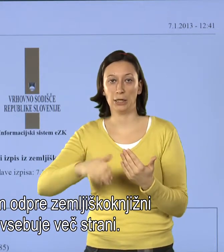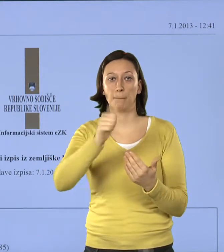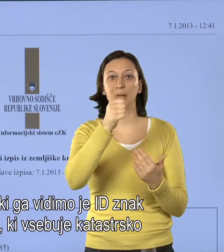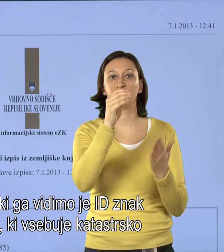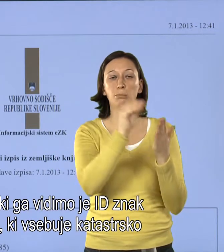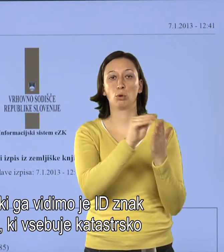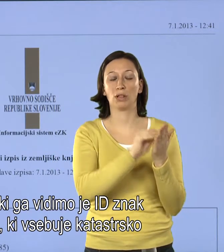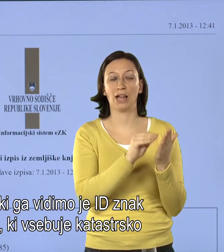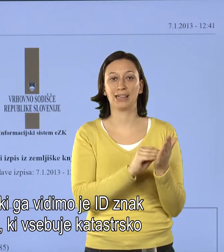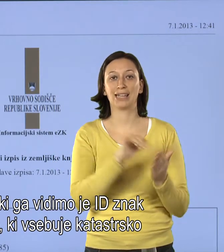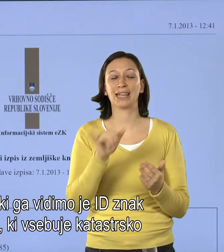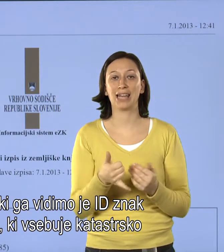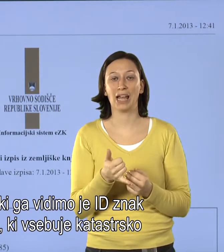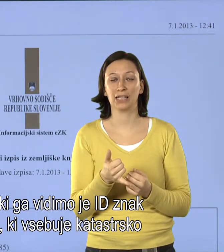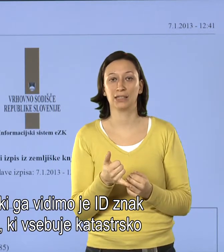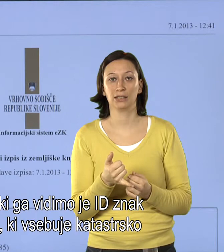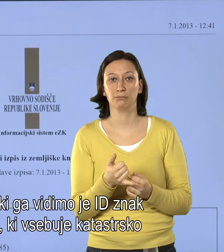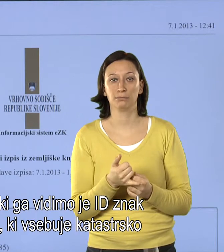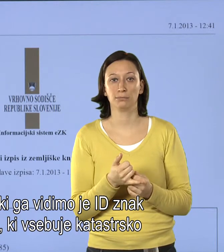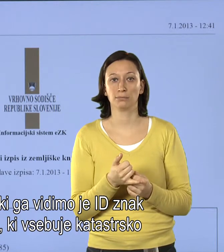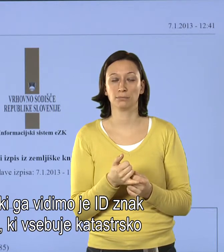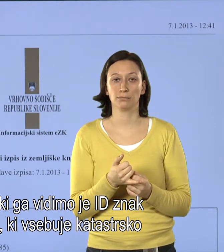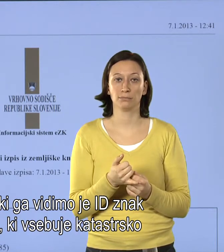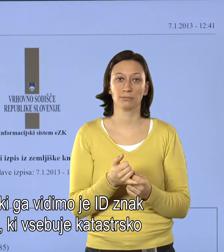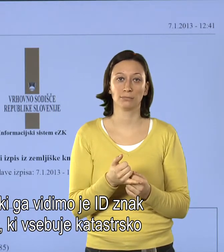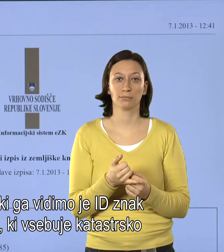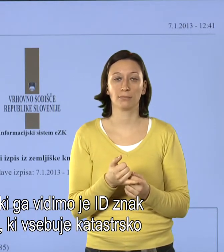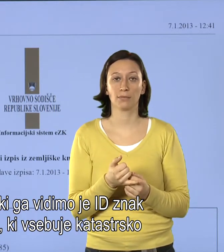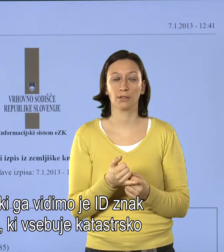Prvi podatek je